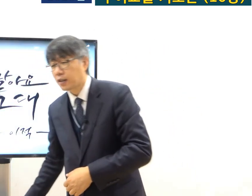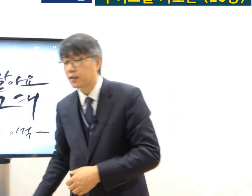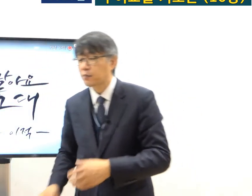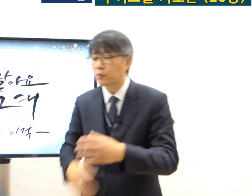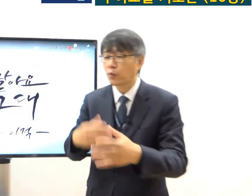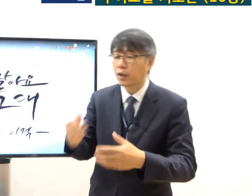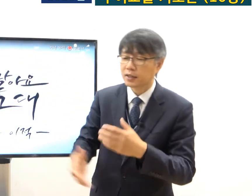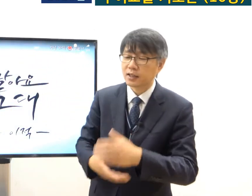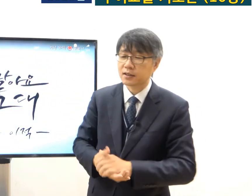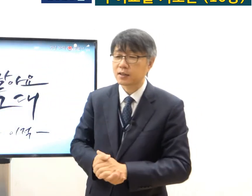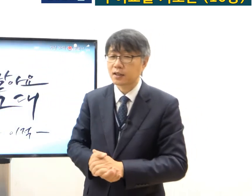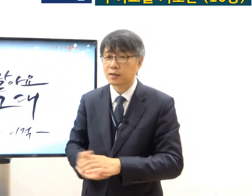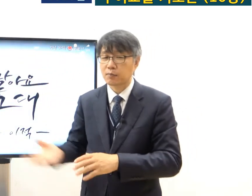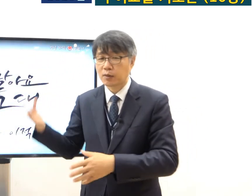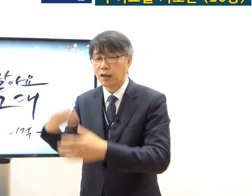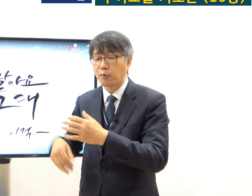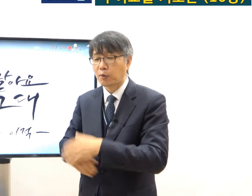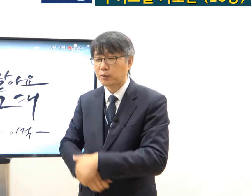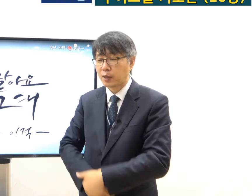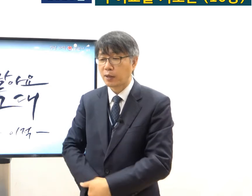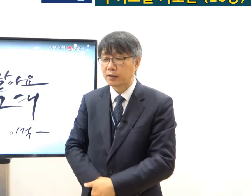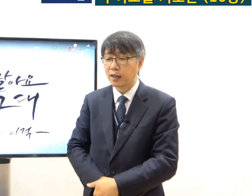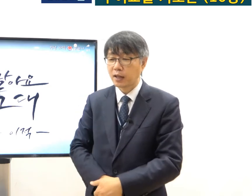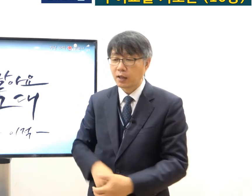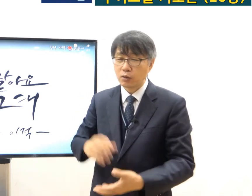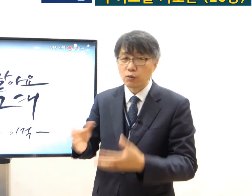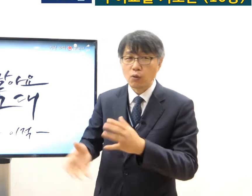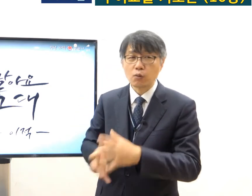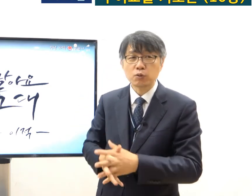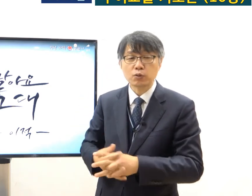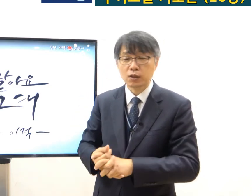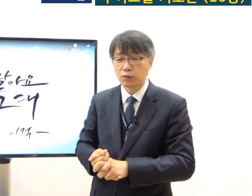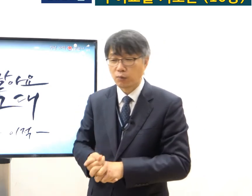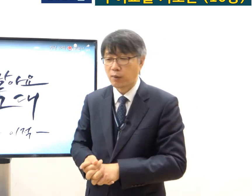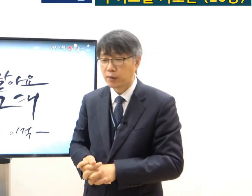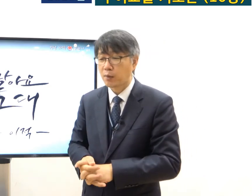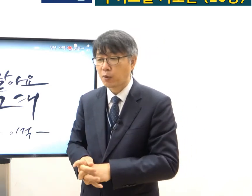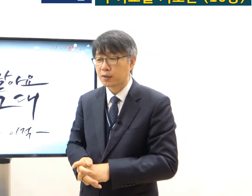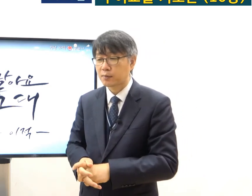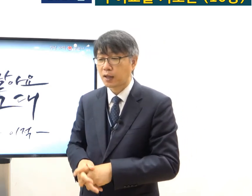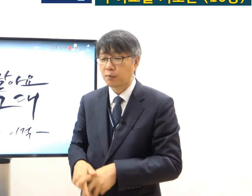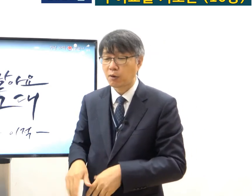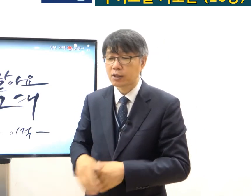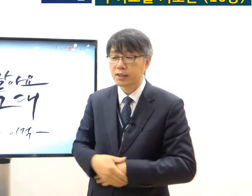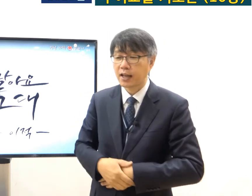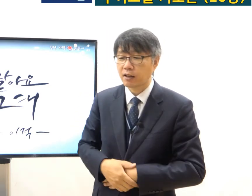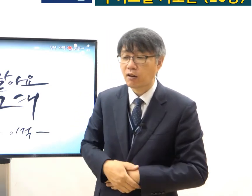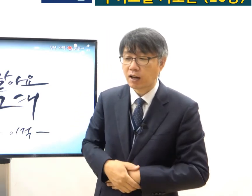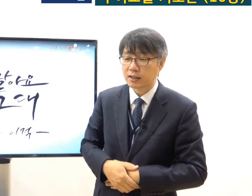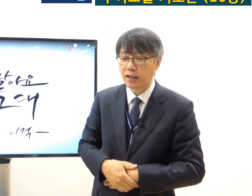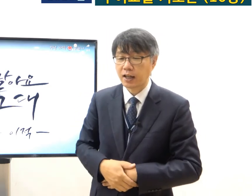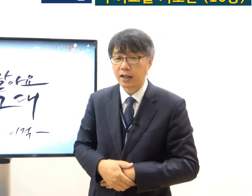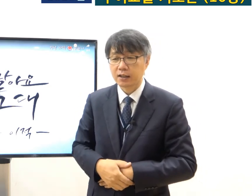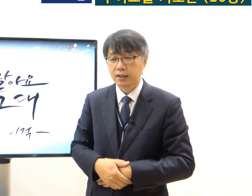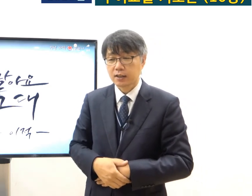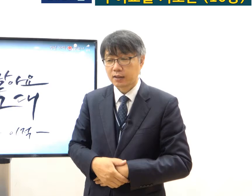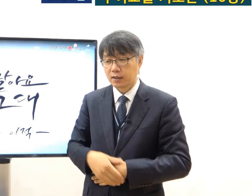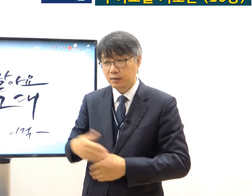제가 지금 노래 가사를 이제 따라 보면서 해봤는데 조금 조정을 조금 한번 해보겠습니다. 뭐 그대여 할 때 제가